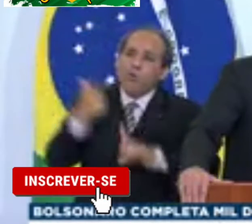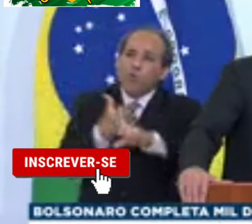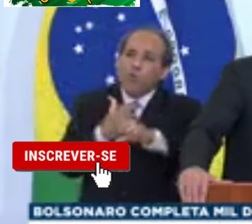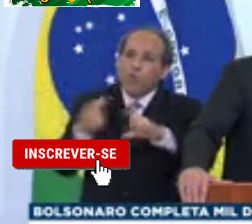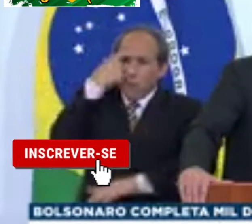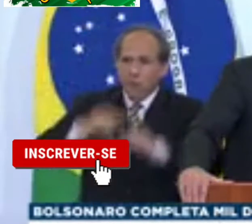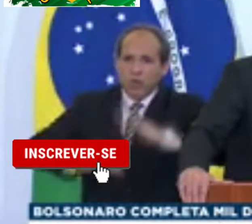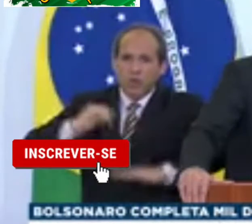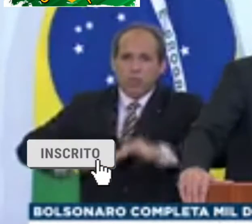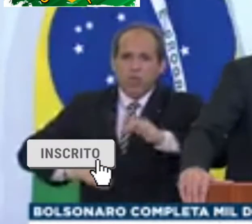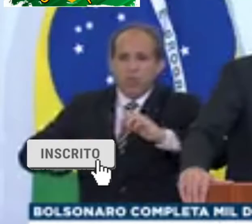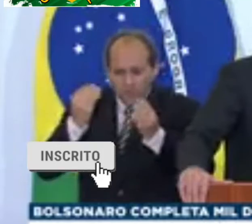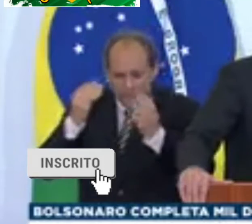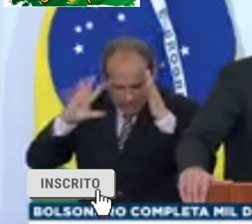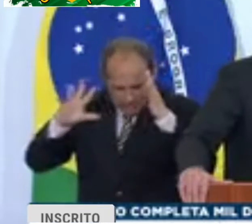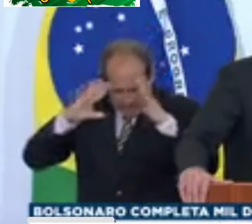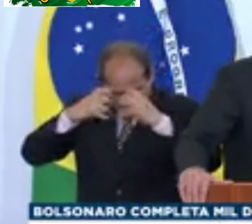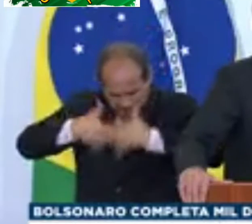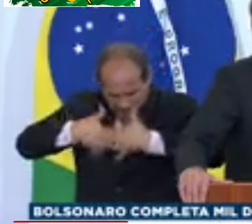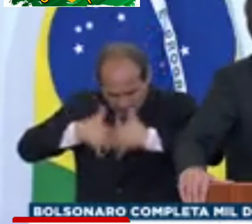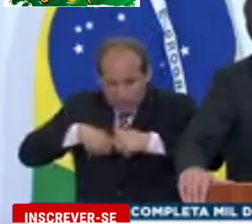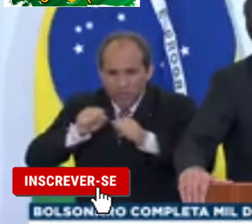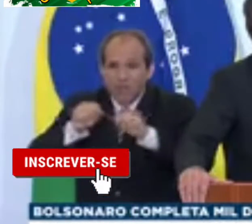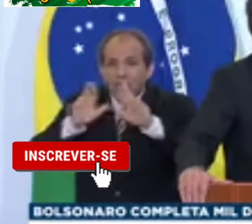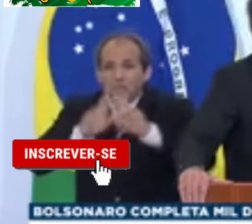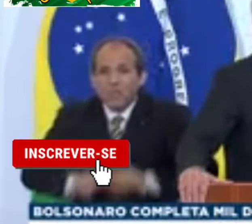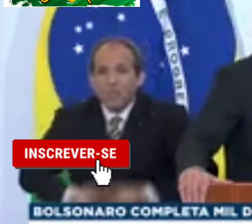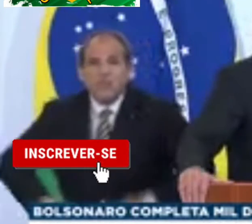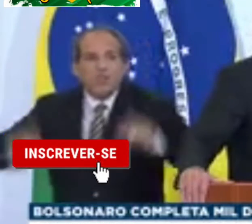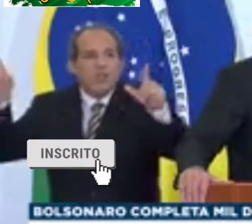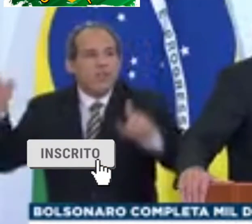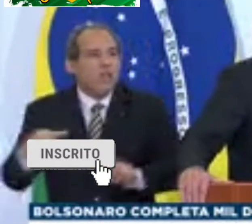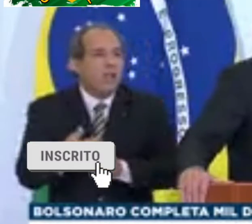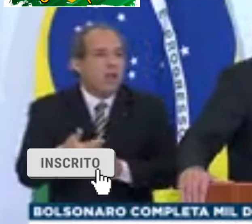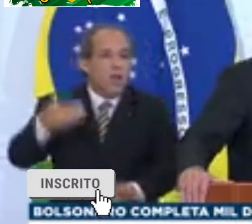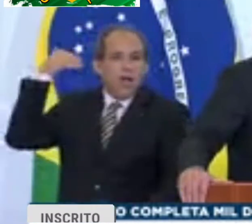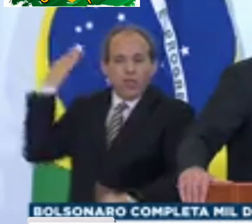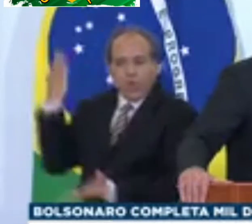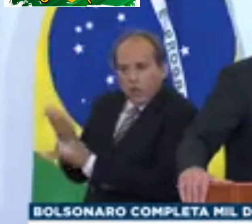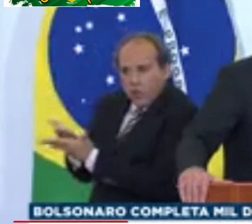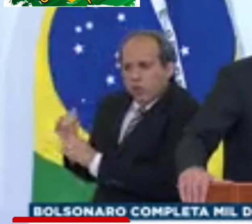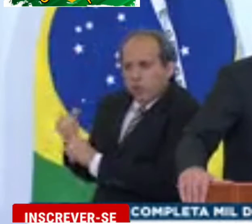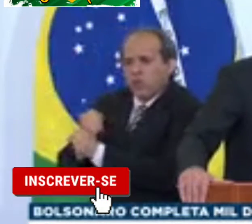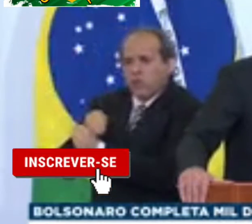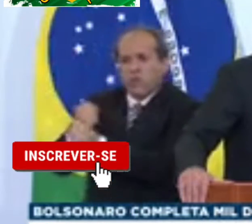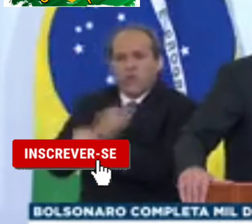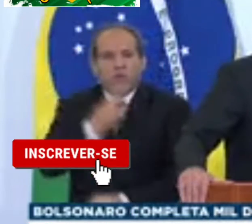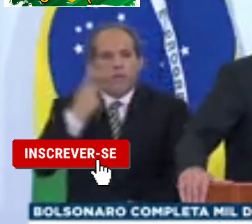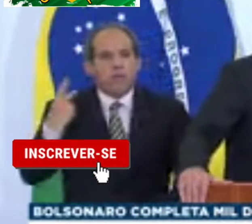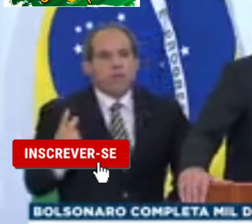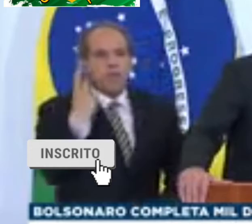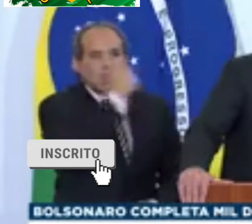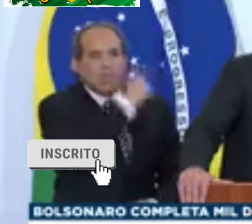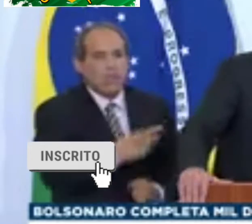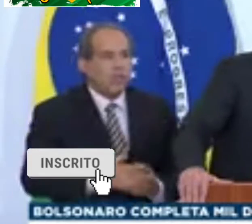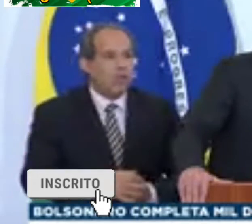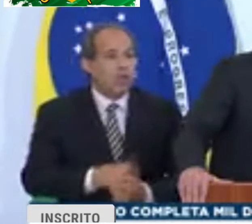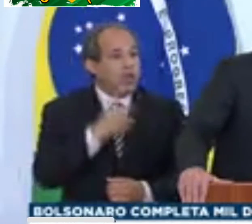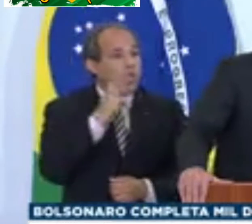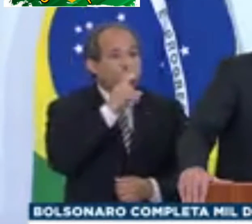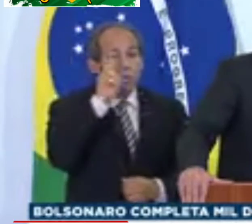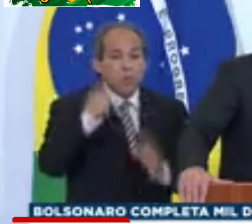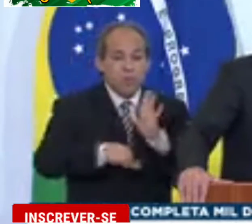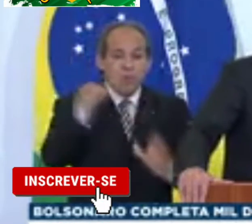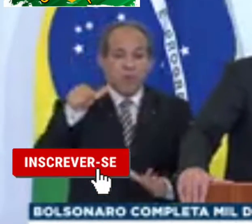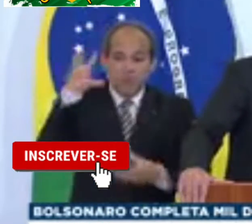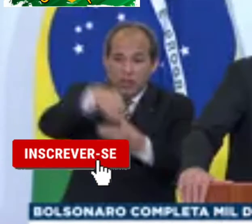fazer coisas completamente diferentes daquilo que ele se preparou ao longo de toda a sua vida, que nunca esteve na política,